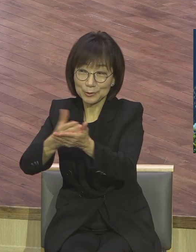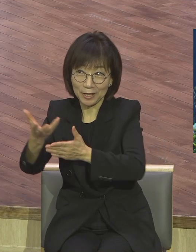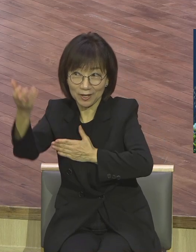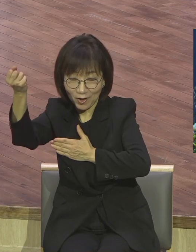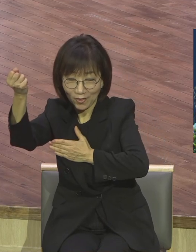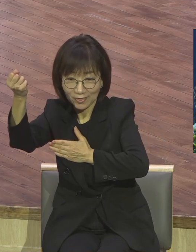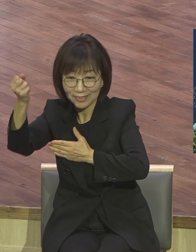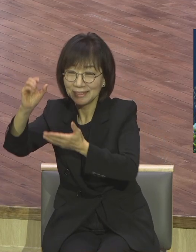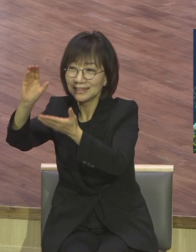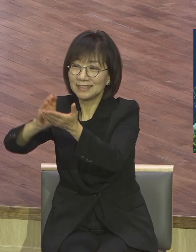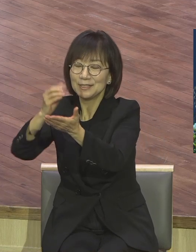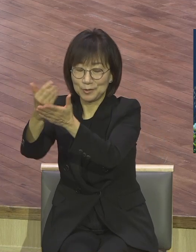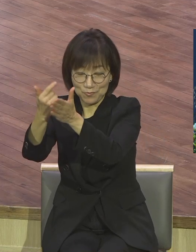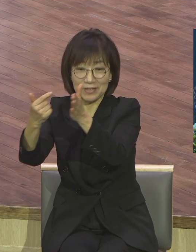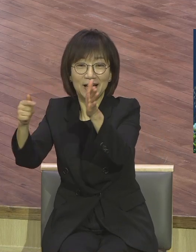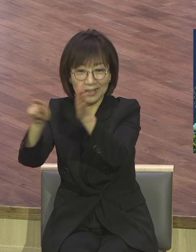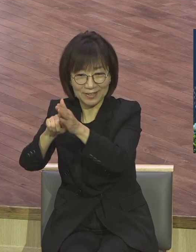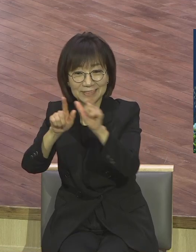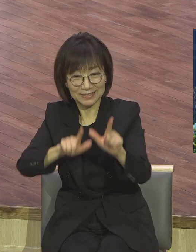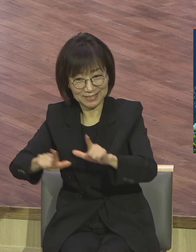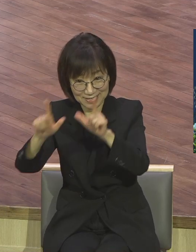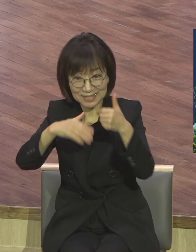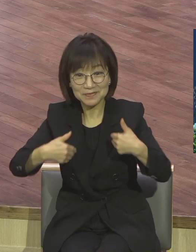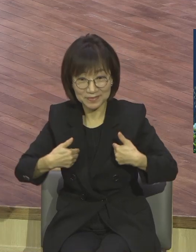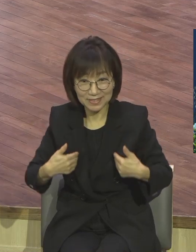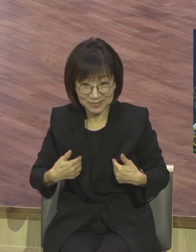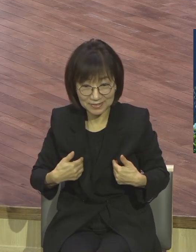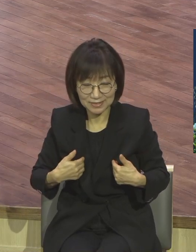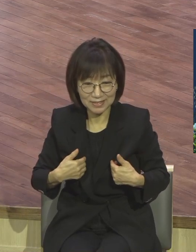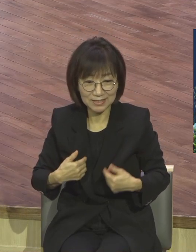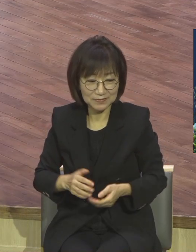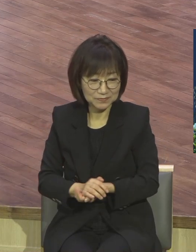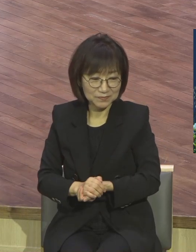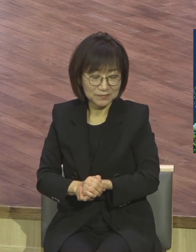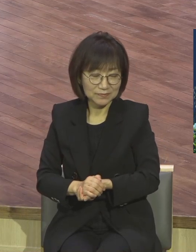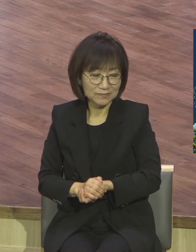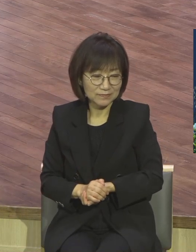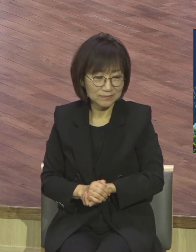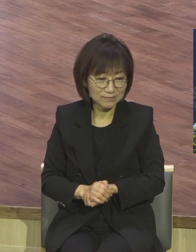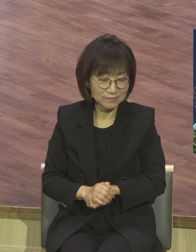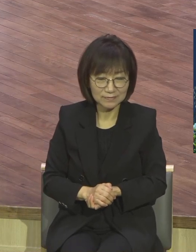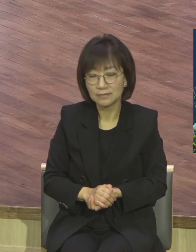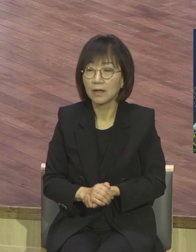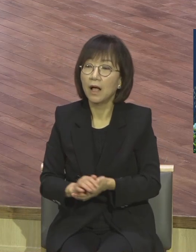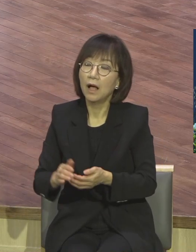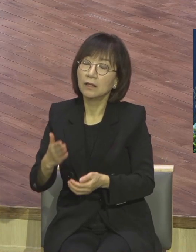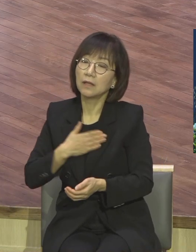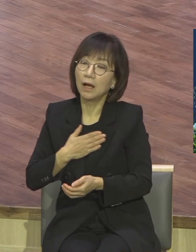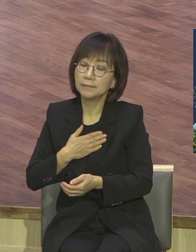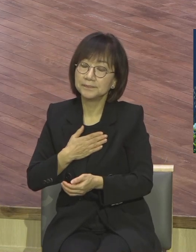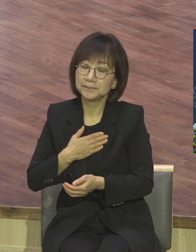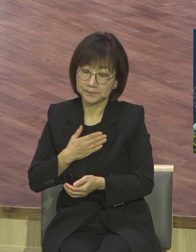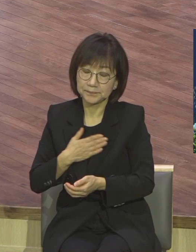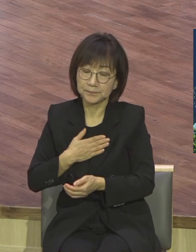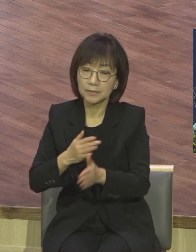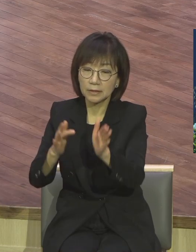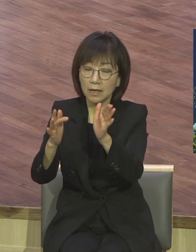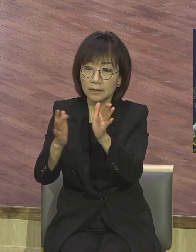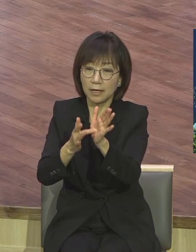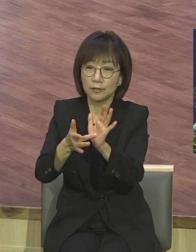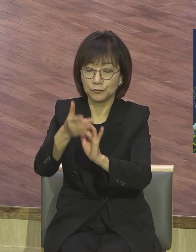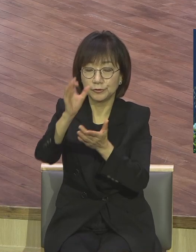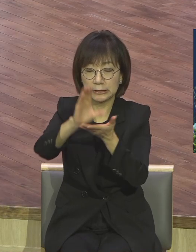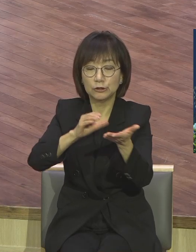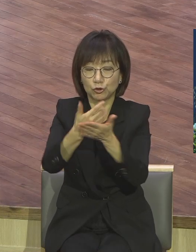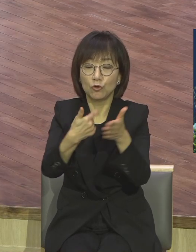됩니다. 예수 그리스도를 위하여. 예수 그리스도를 위하여 산다고 하면서 예수